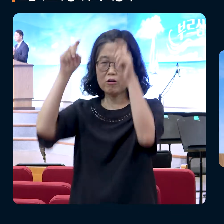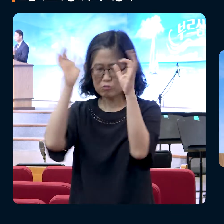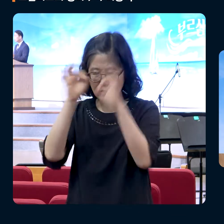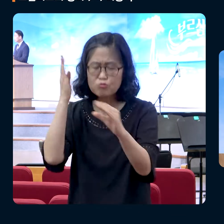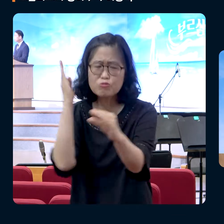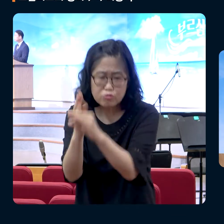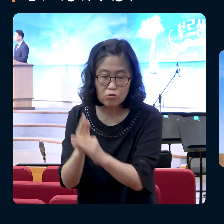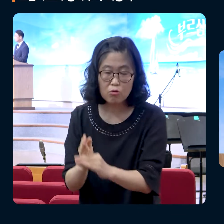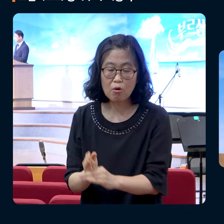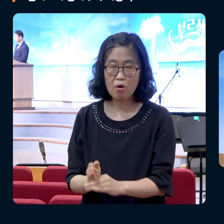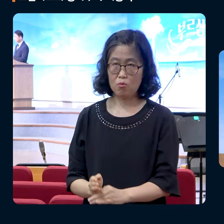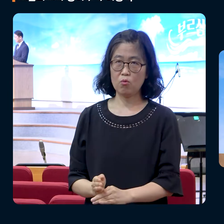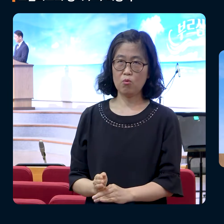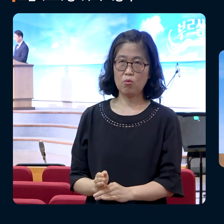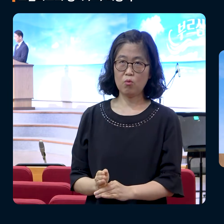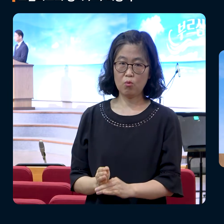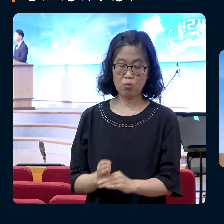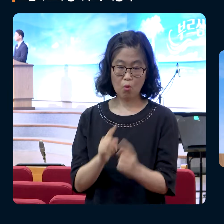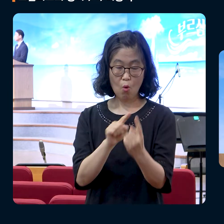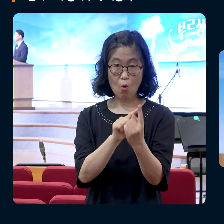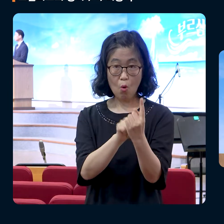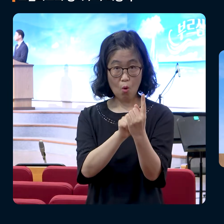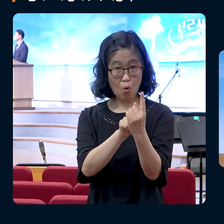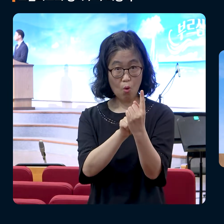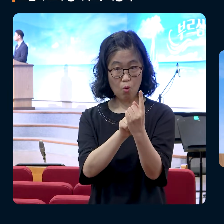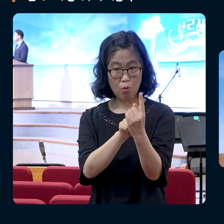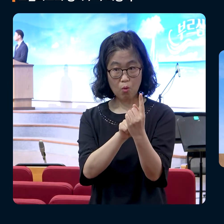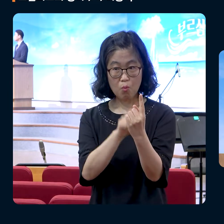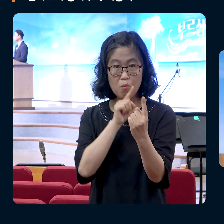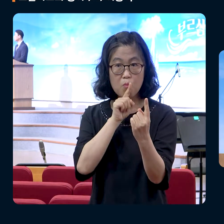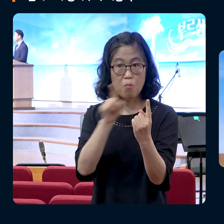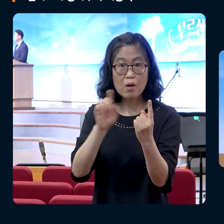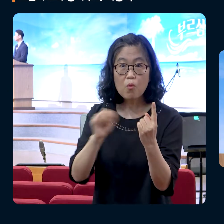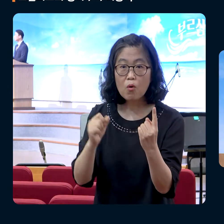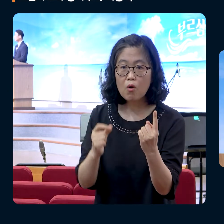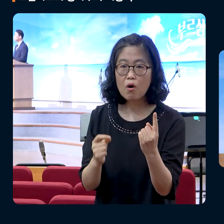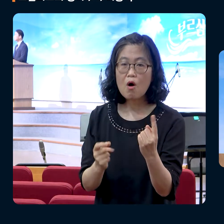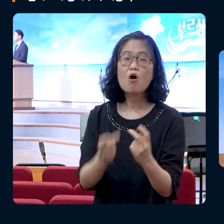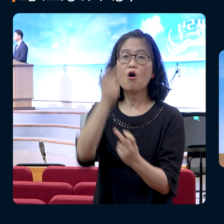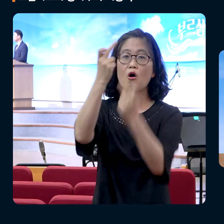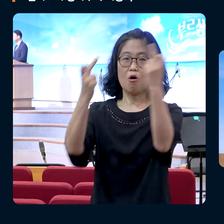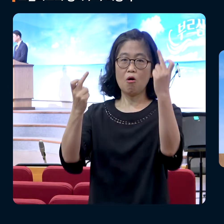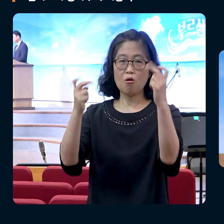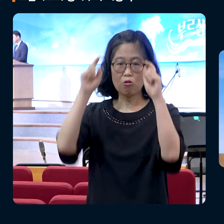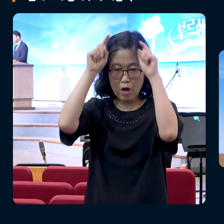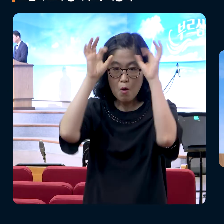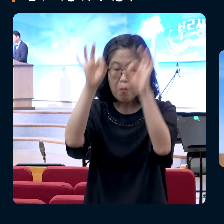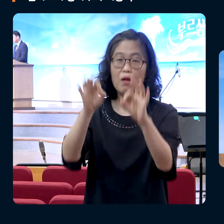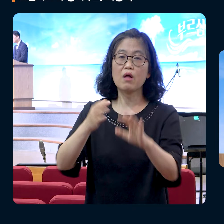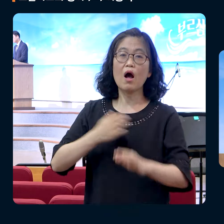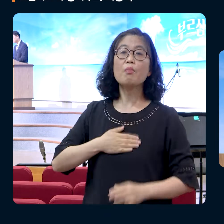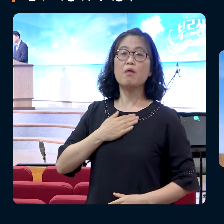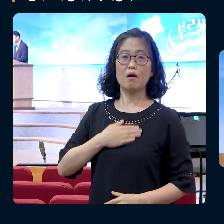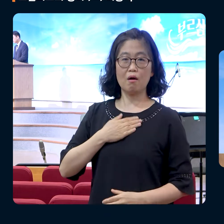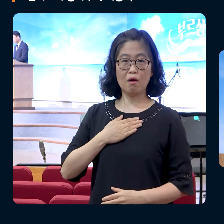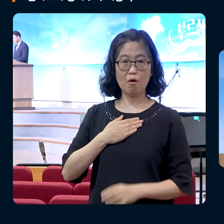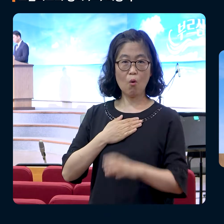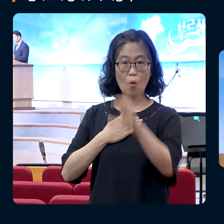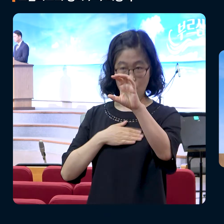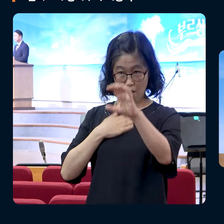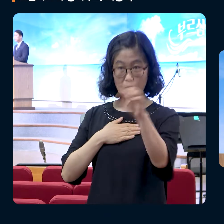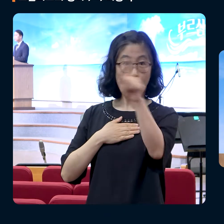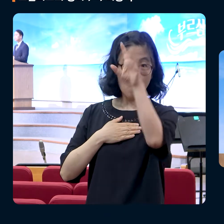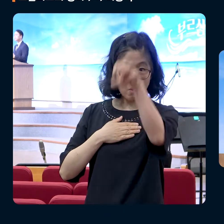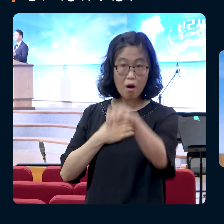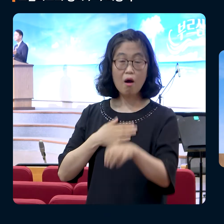이야기하니까 너무 우연치 않게 그 사람이 요셉의 형들과 양떼의 행방을 알고 있었던 그런 사람이었습니다.